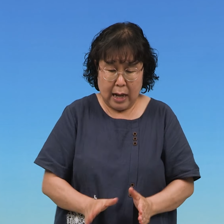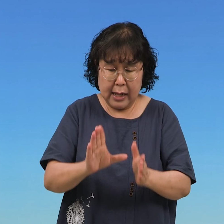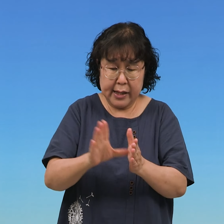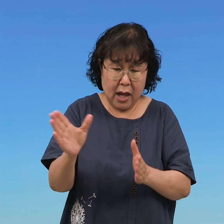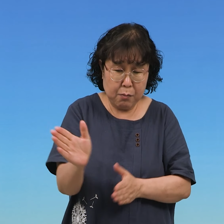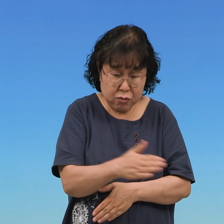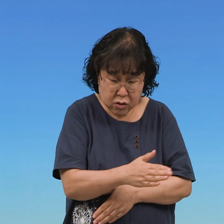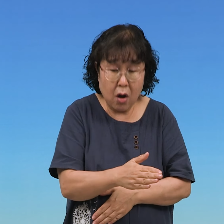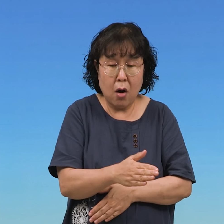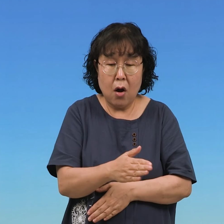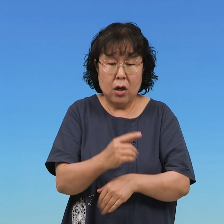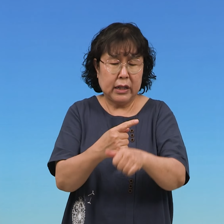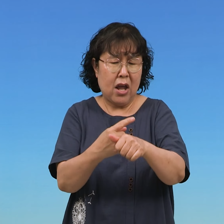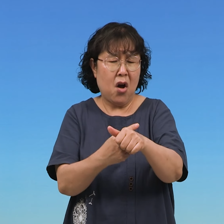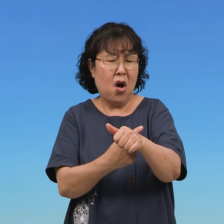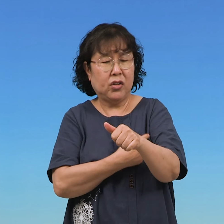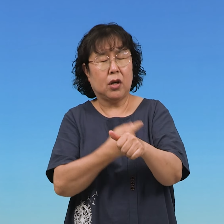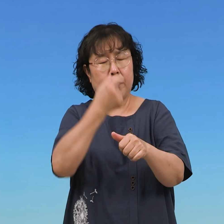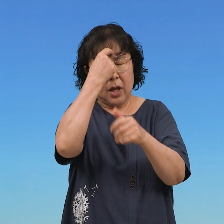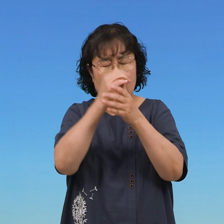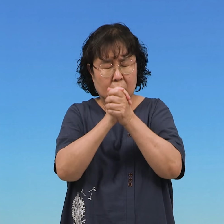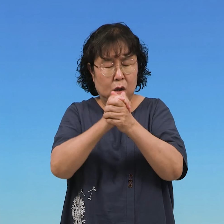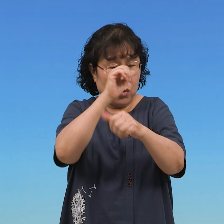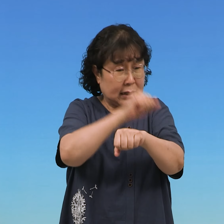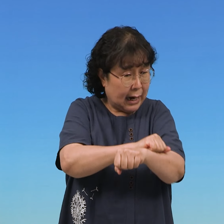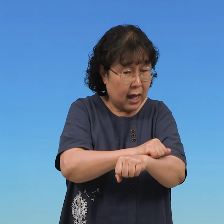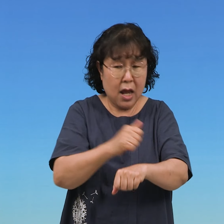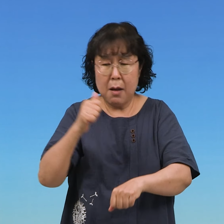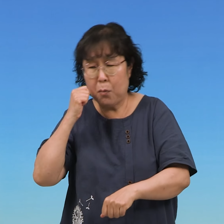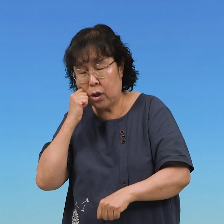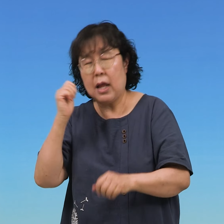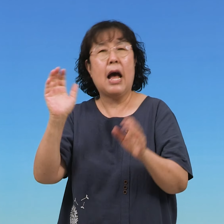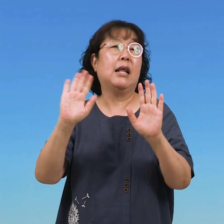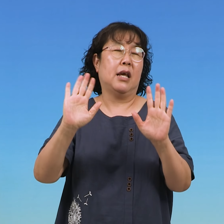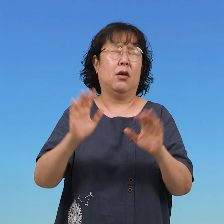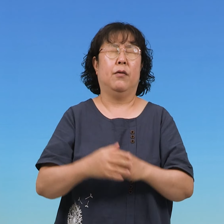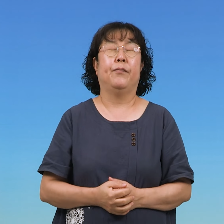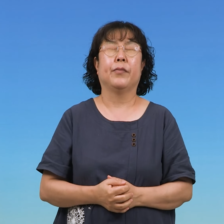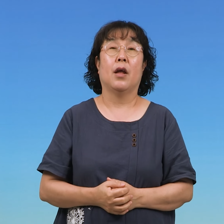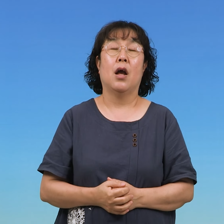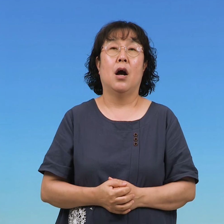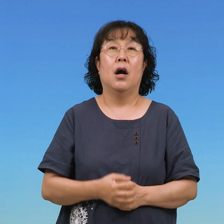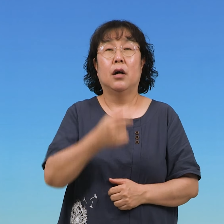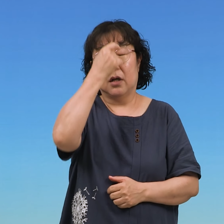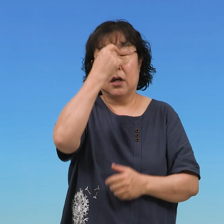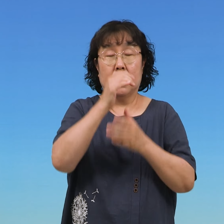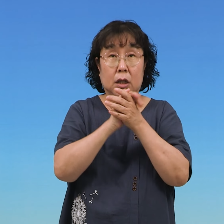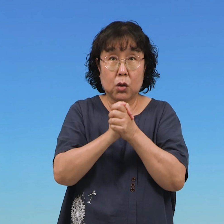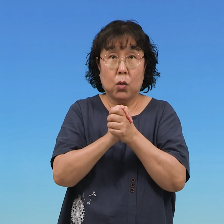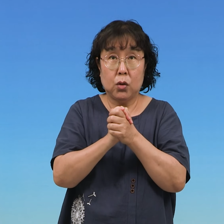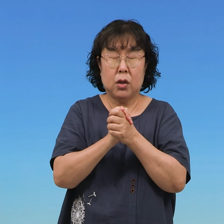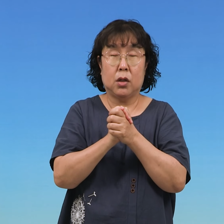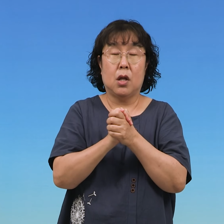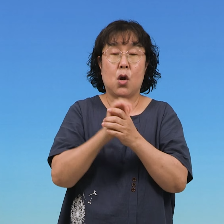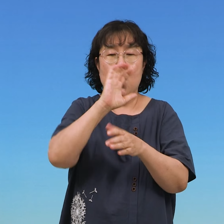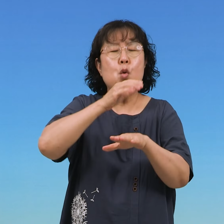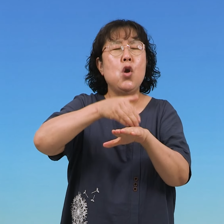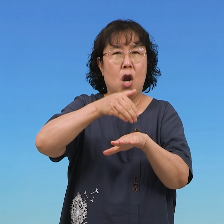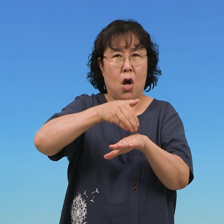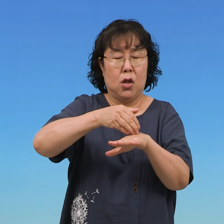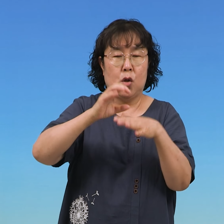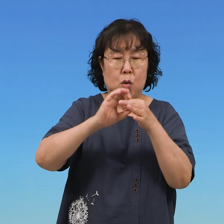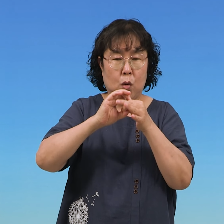때부터 이분은 기도 잘하는 사람으로 태어났고, 이분은 기도 못하기로 태어난 게 아니에요. 기도는 훈련으로